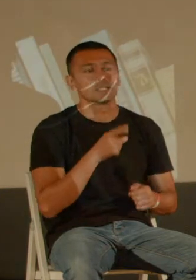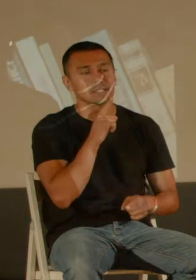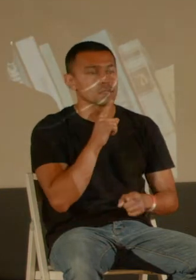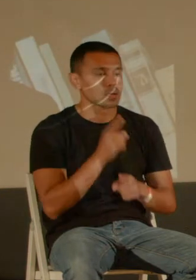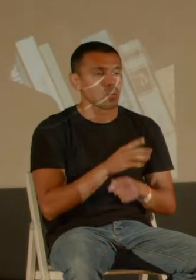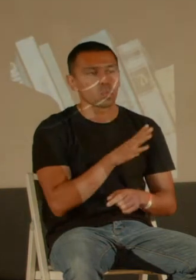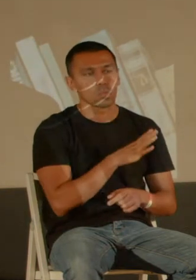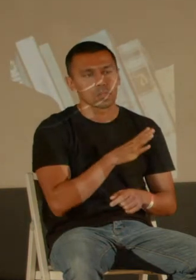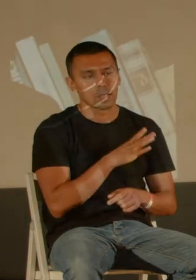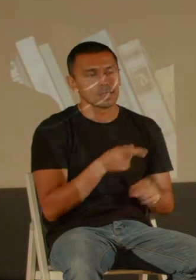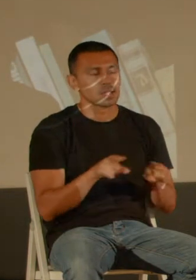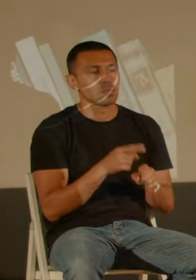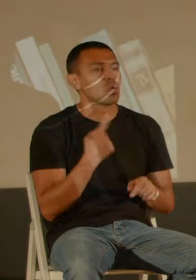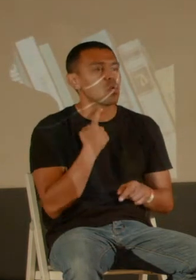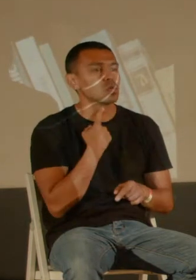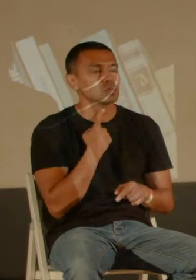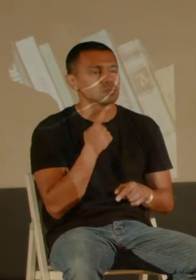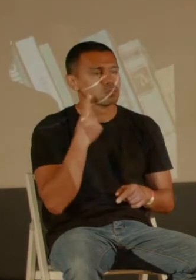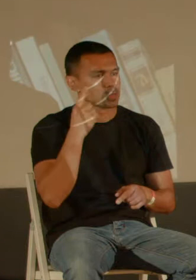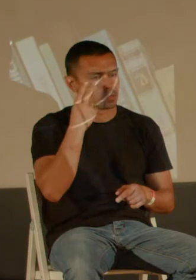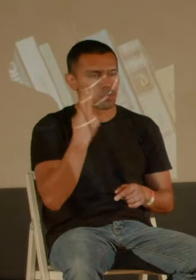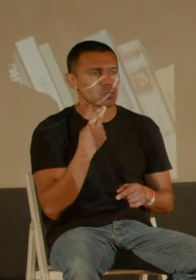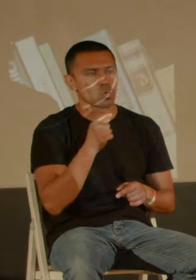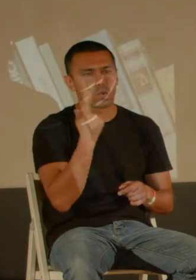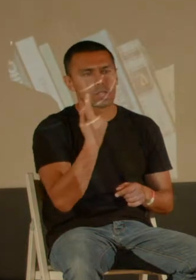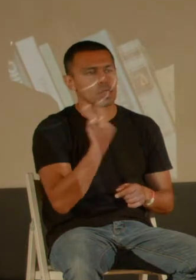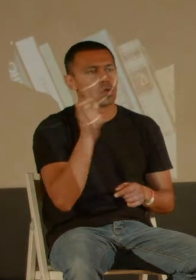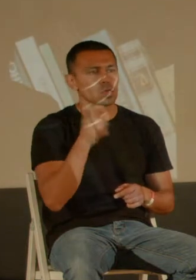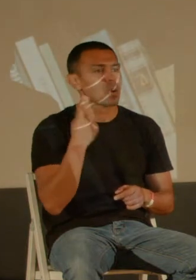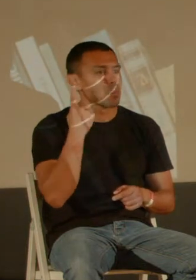сестра була таким голосом тверезим, можливо, єдиною людиною,